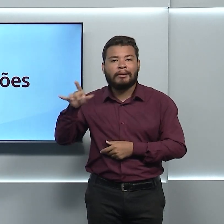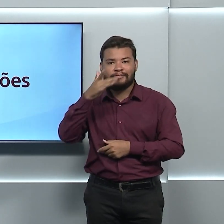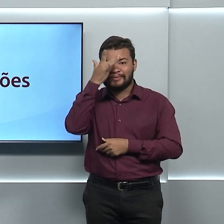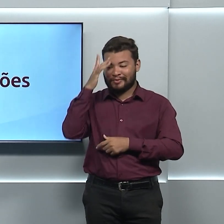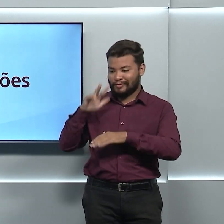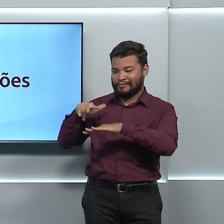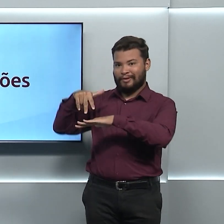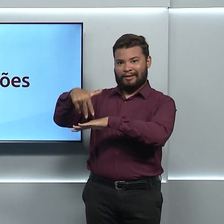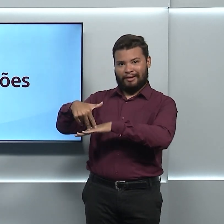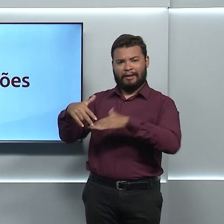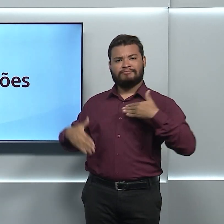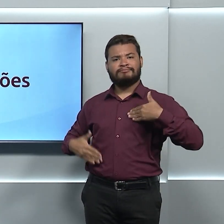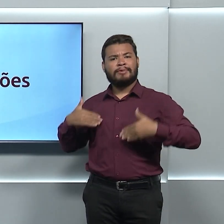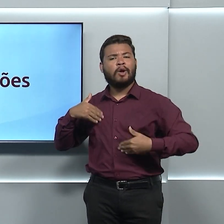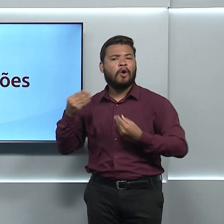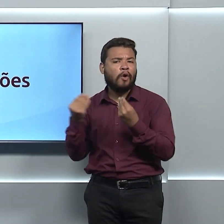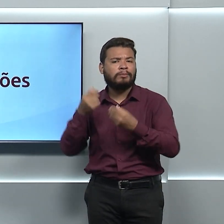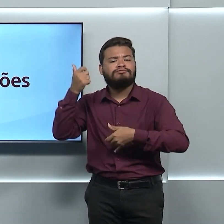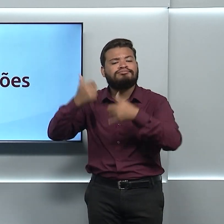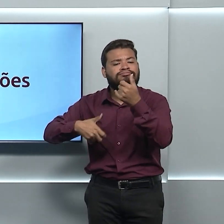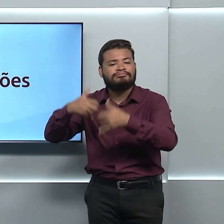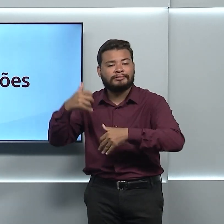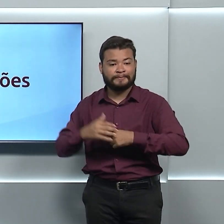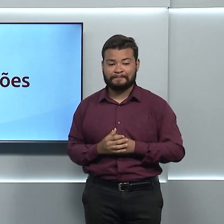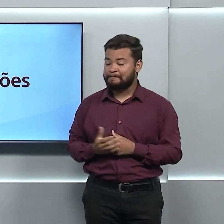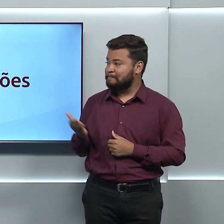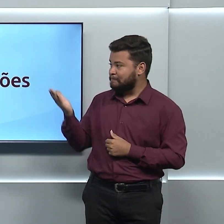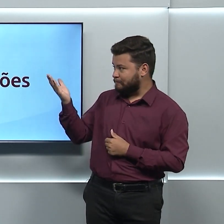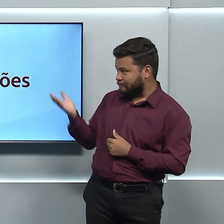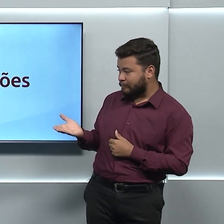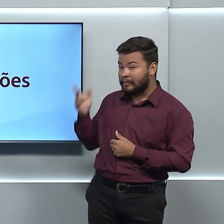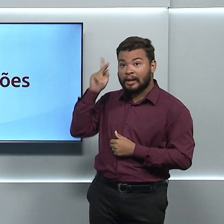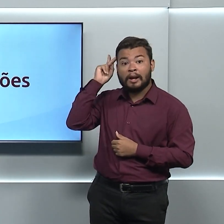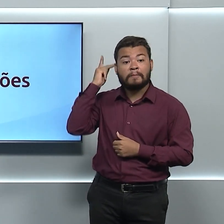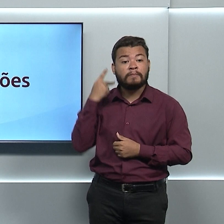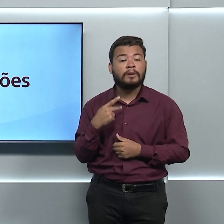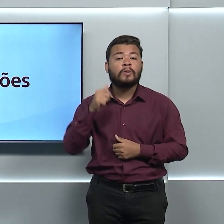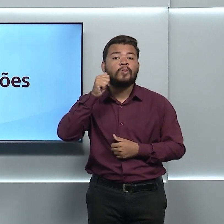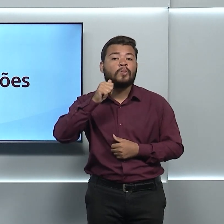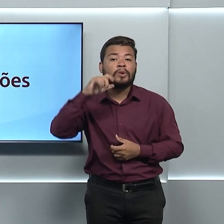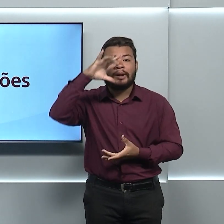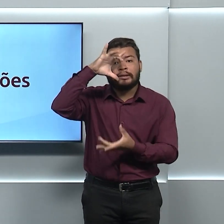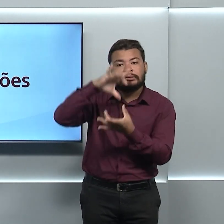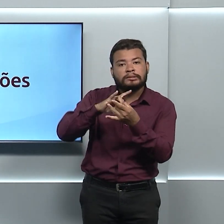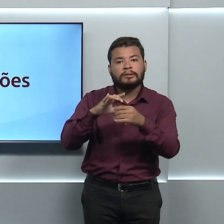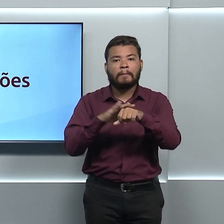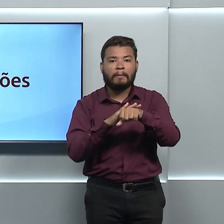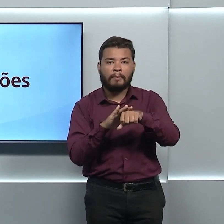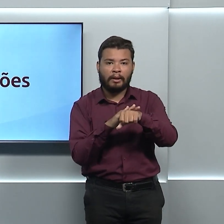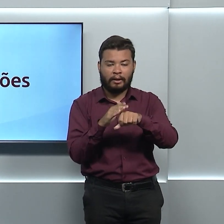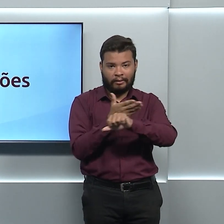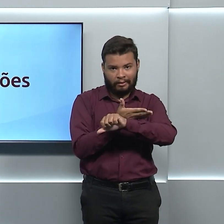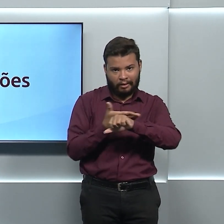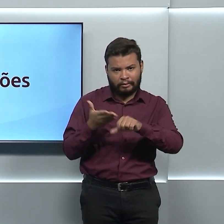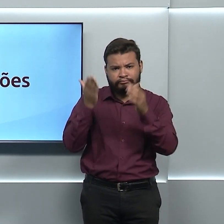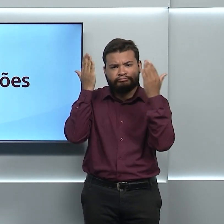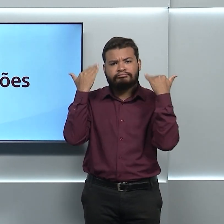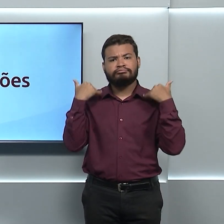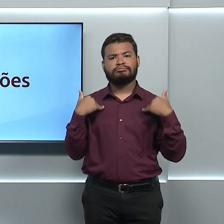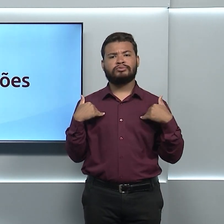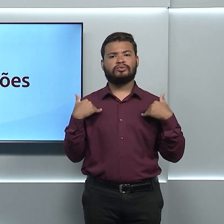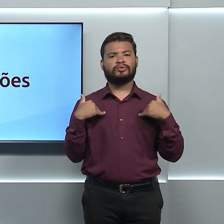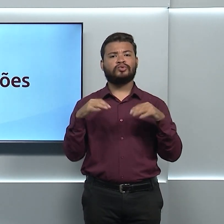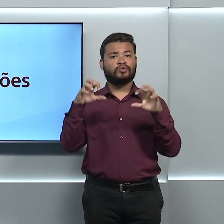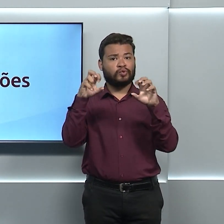participam do nosso programa. Eu sou a Camila Maia, uma mulher cis, de pele clara, tenho cabelos escuros, abaixo dos ombros, olhos